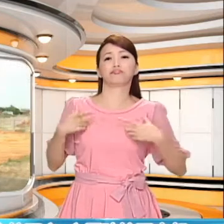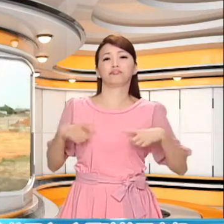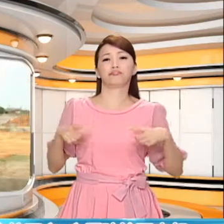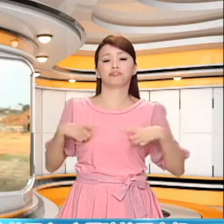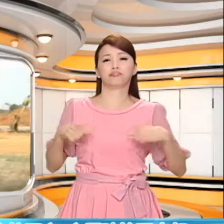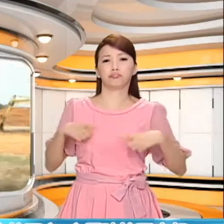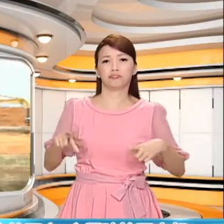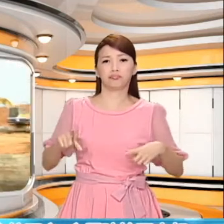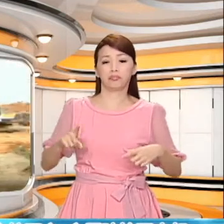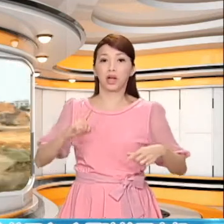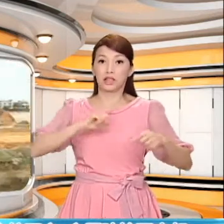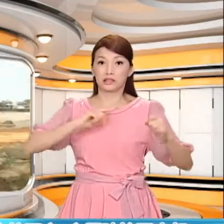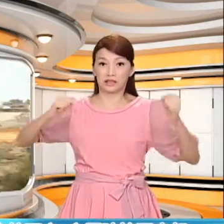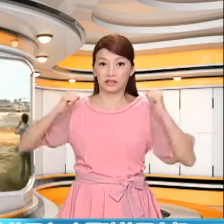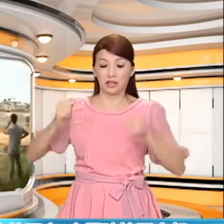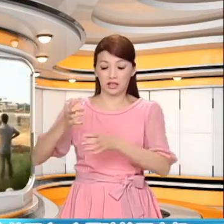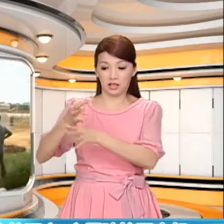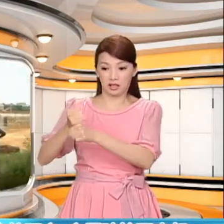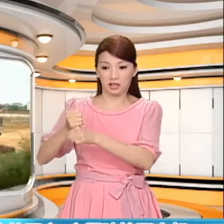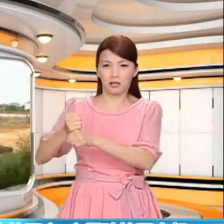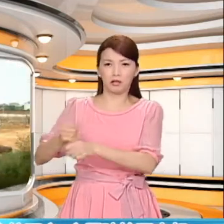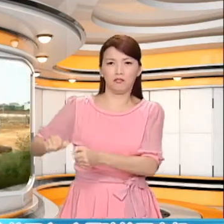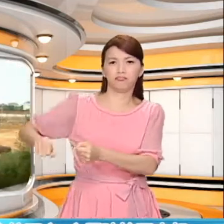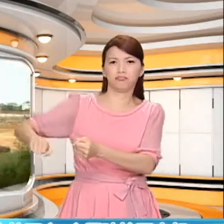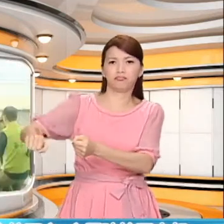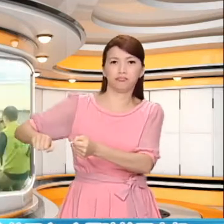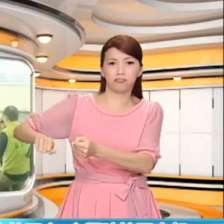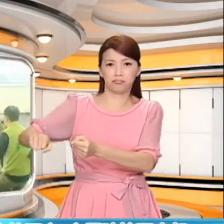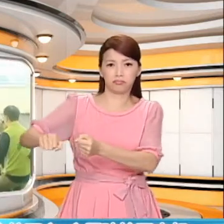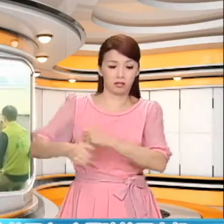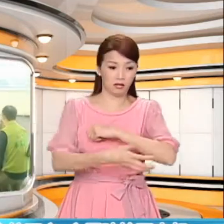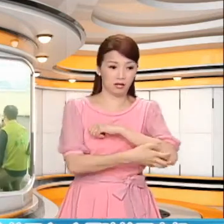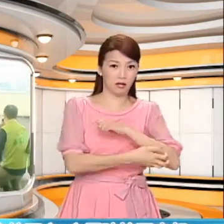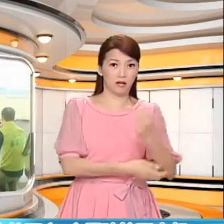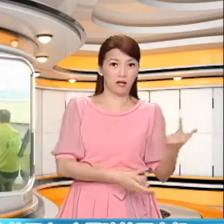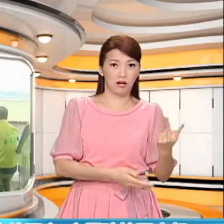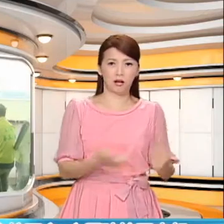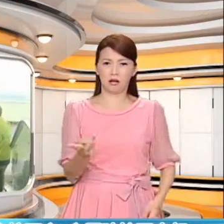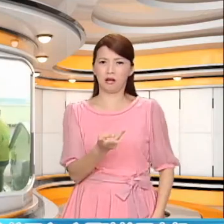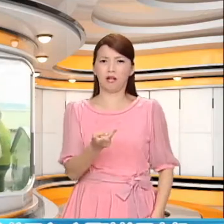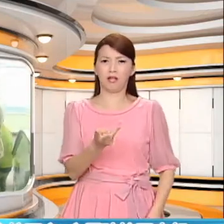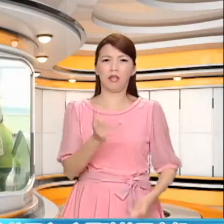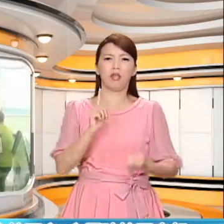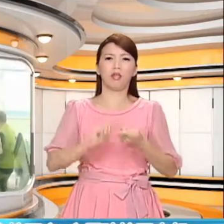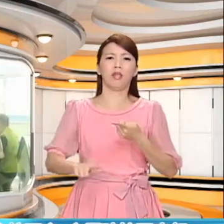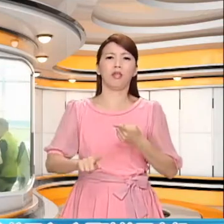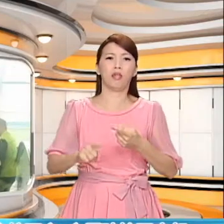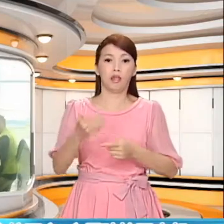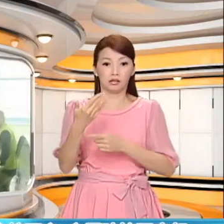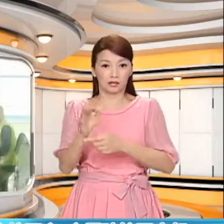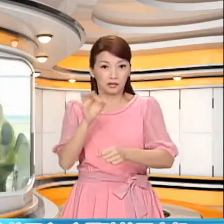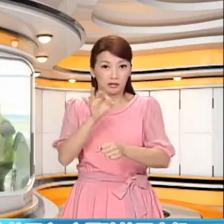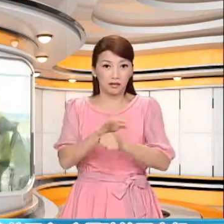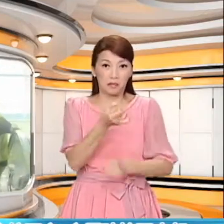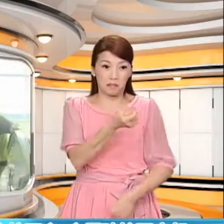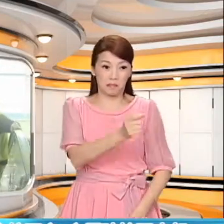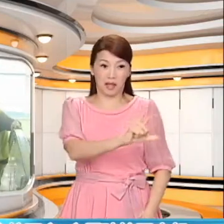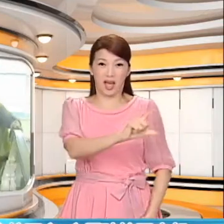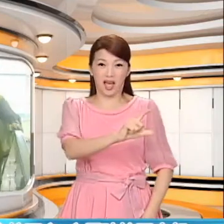驶和两名死亡的工人，从优抚恤改为了一般抚恤。家属